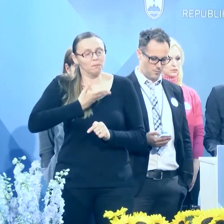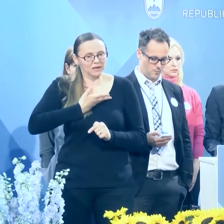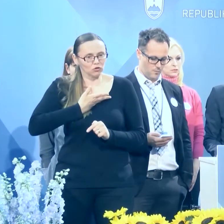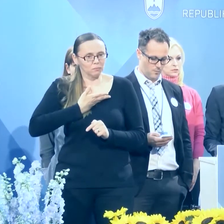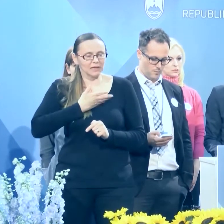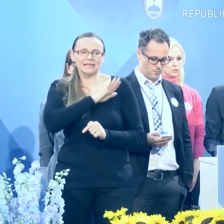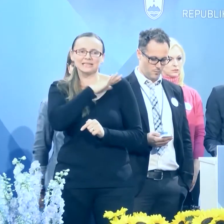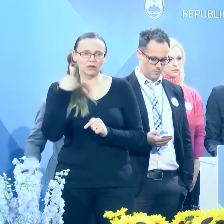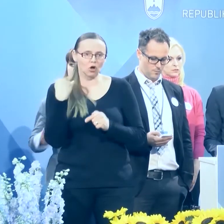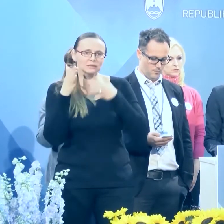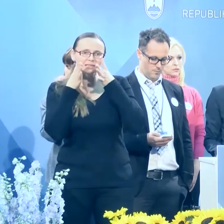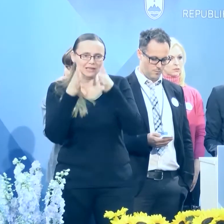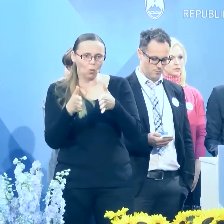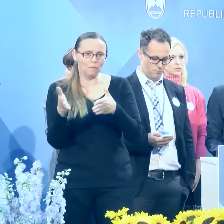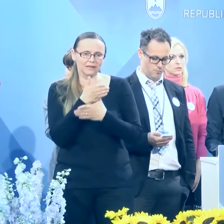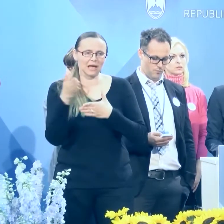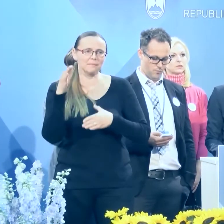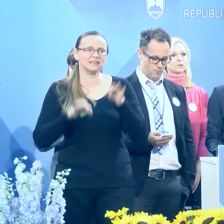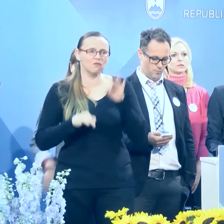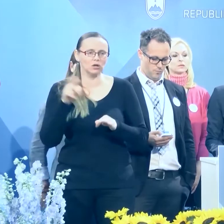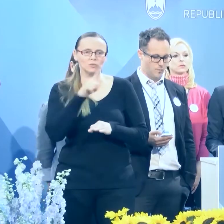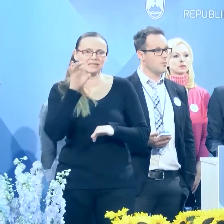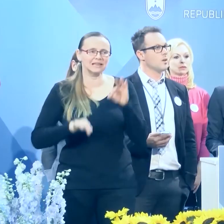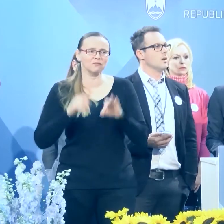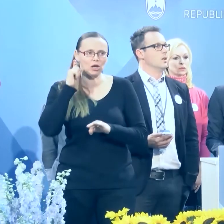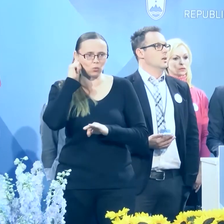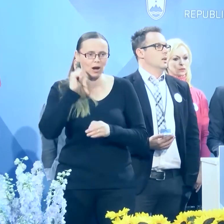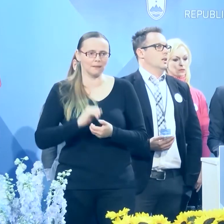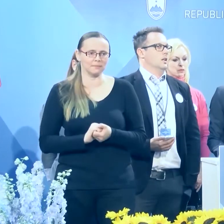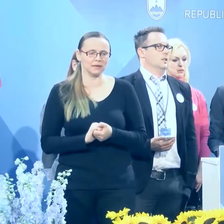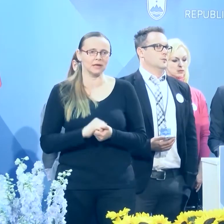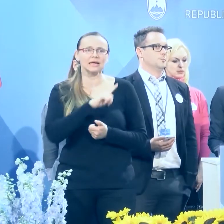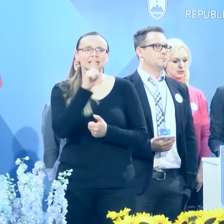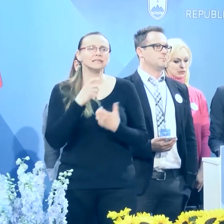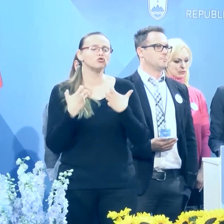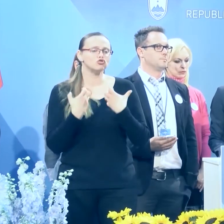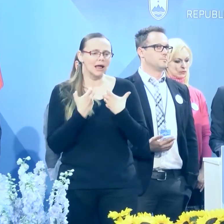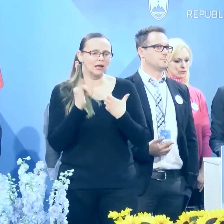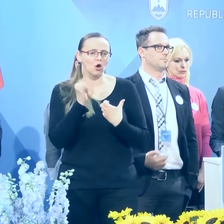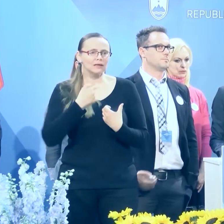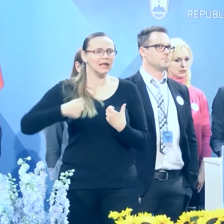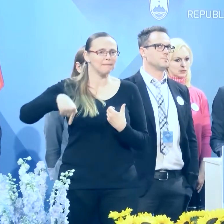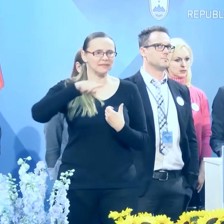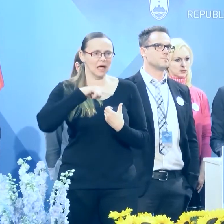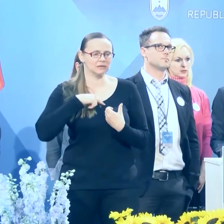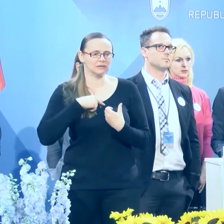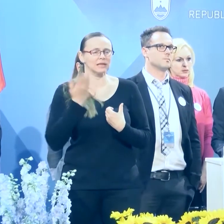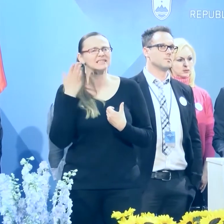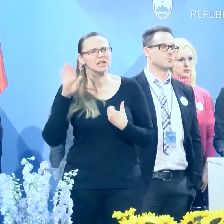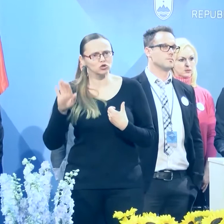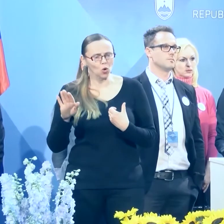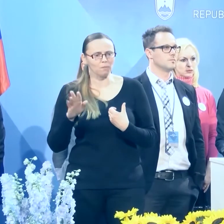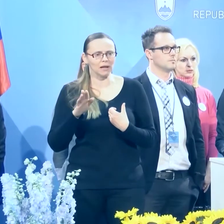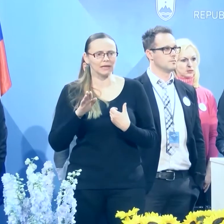za dosti zaupanja med voljivci in voljivkami z željo, da bi nas zastopali